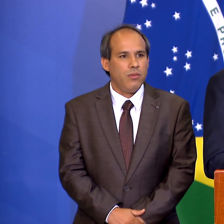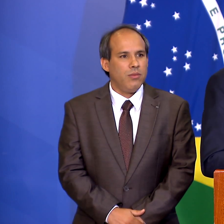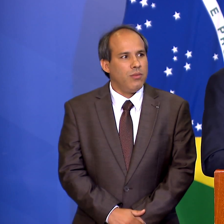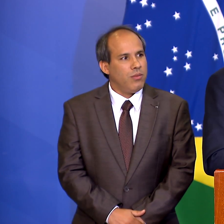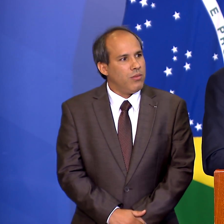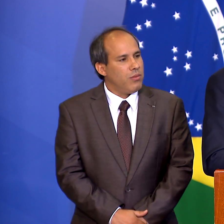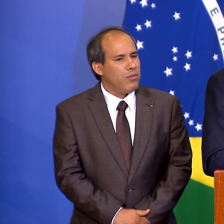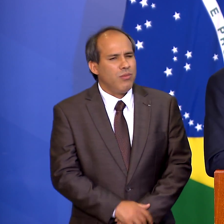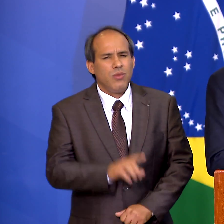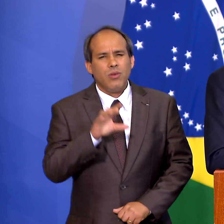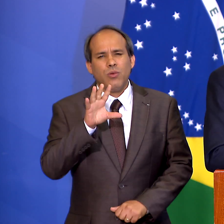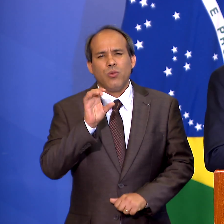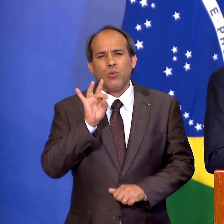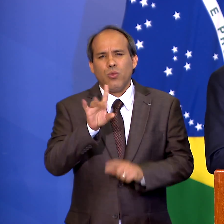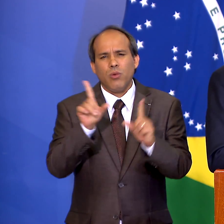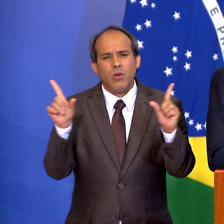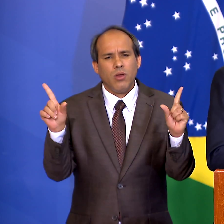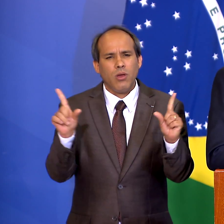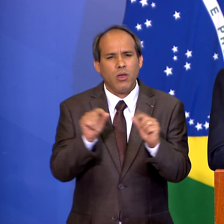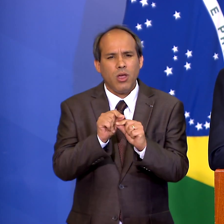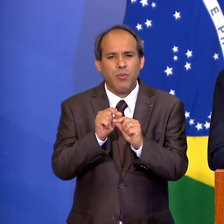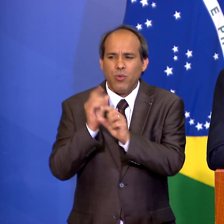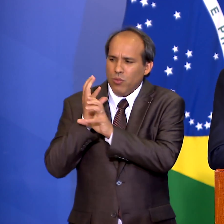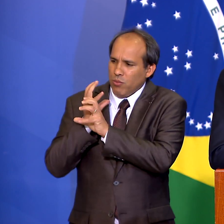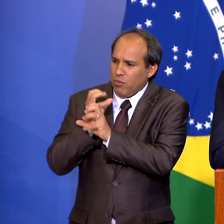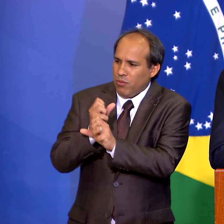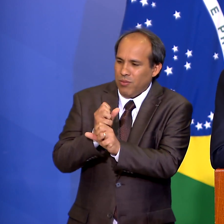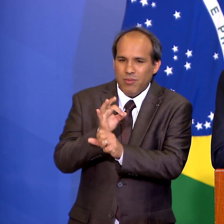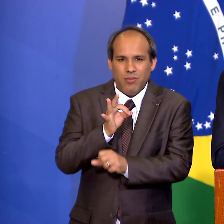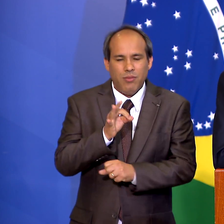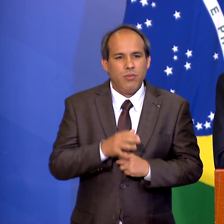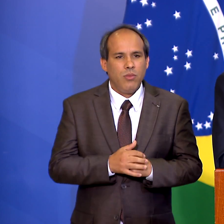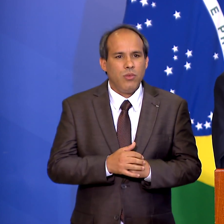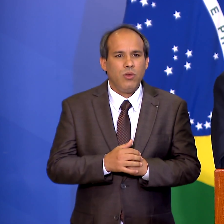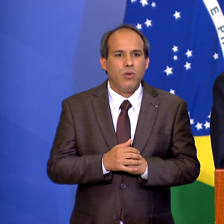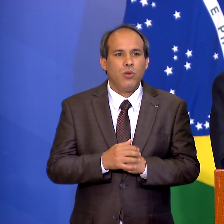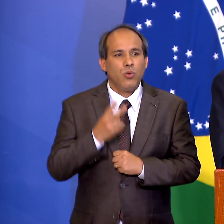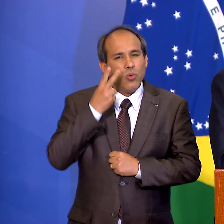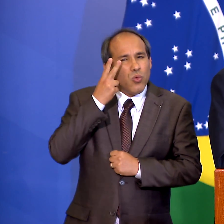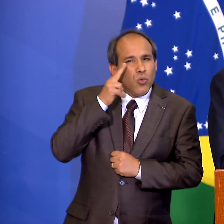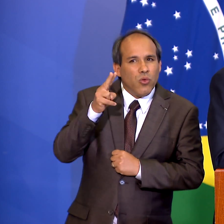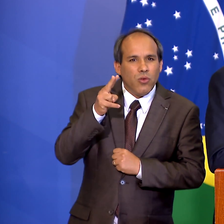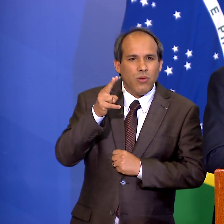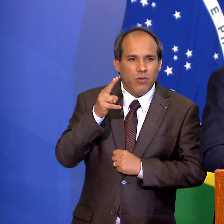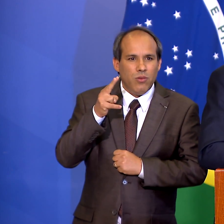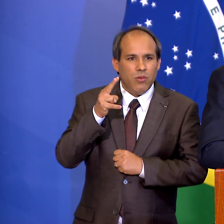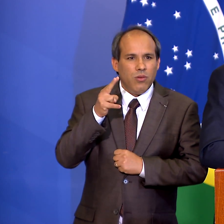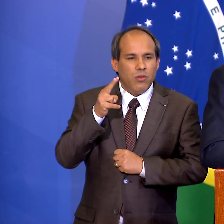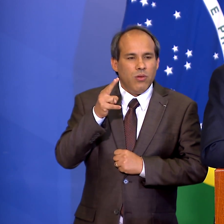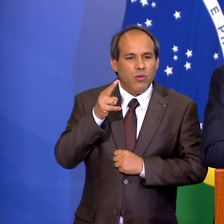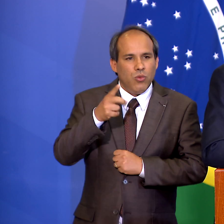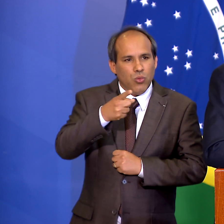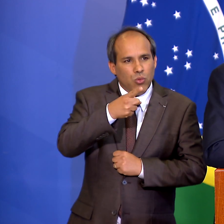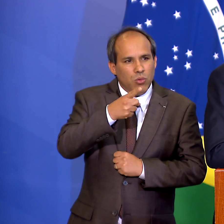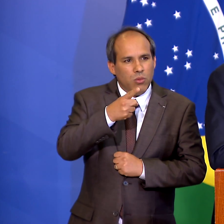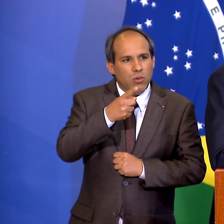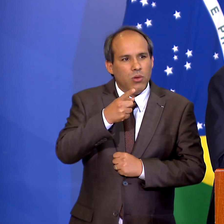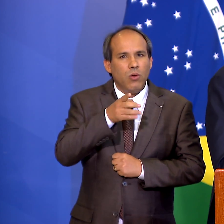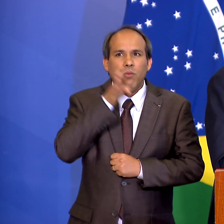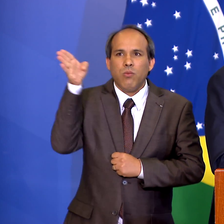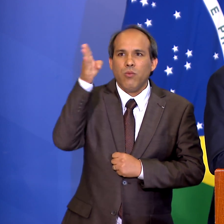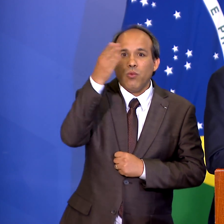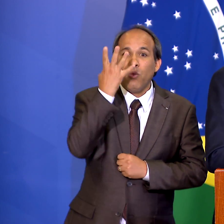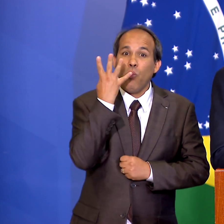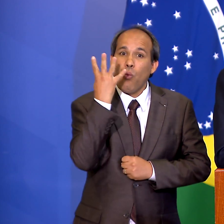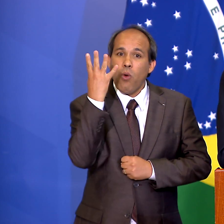Só uma breve retrospectiva, né? Nos últimos 2 dias, estive em 4 estados do